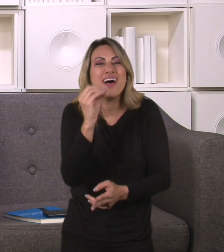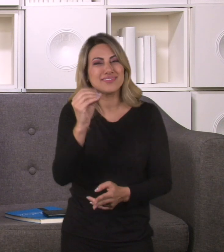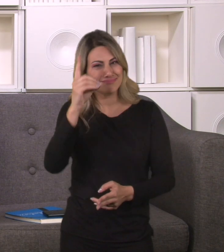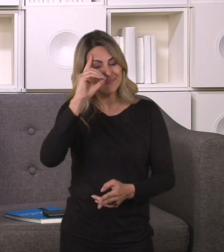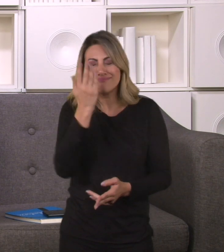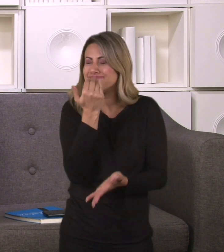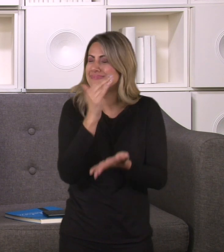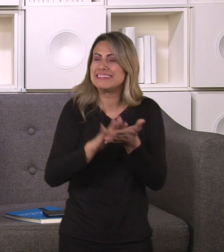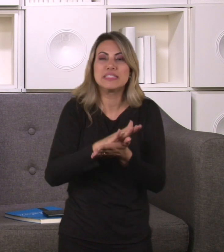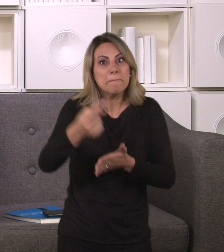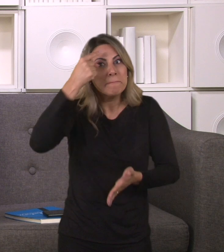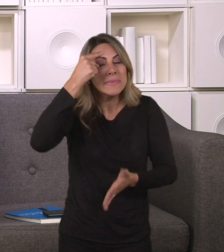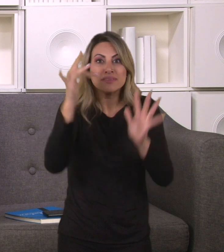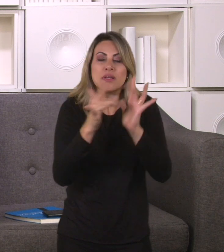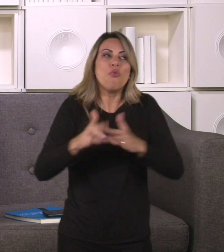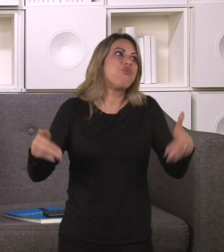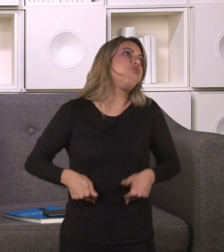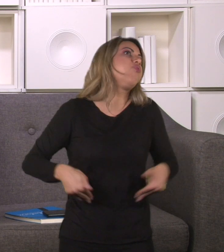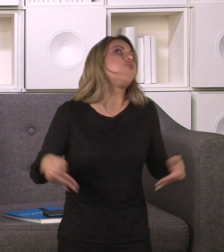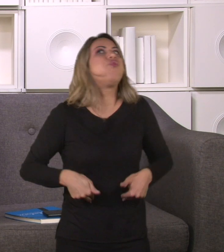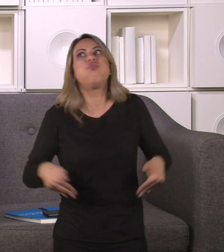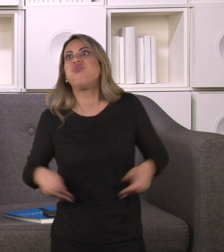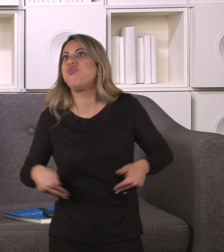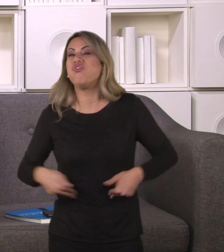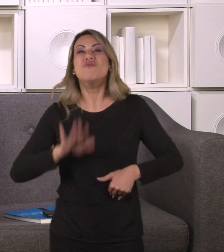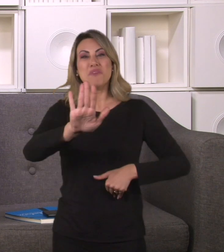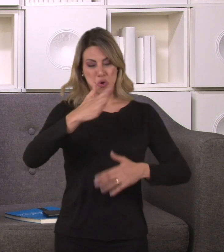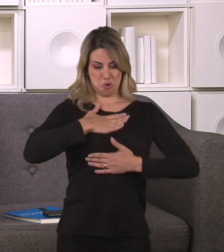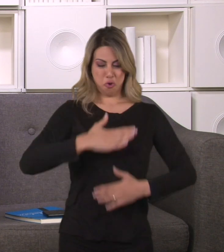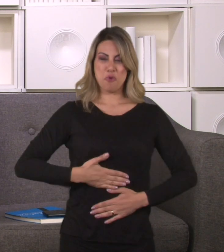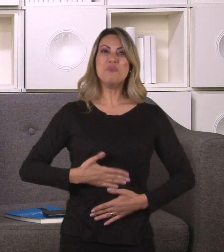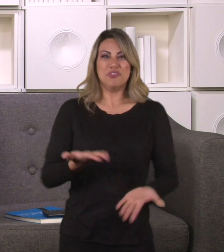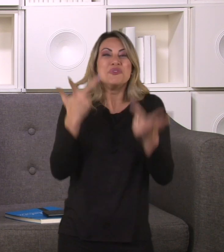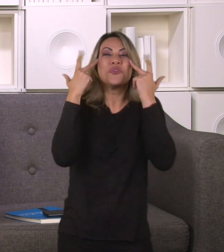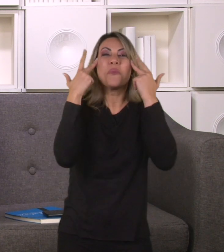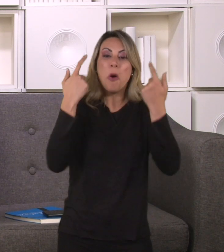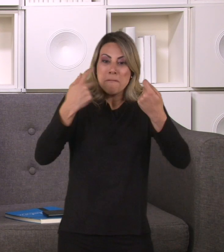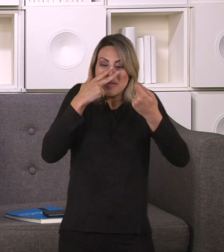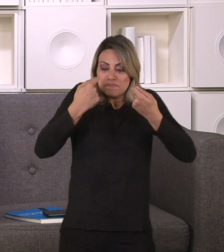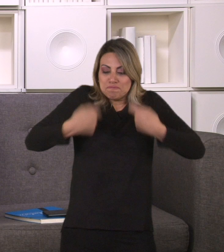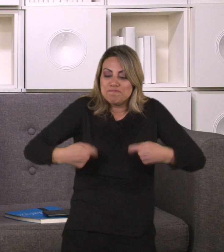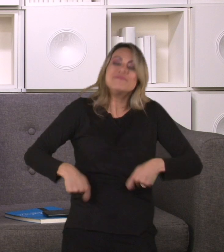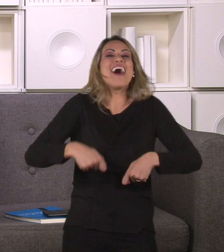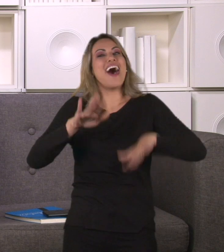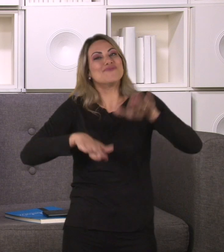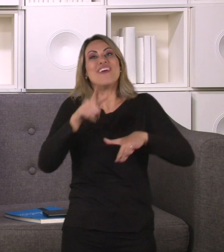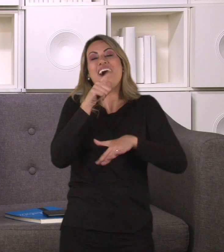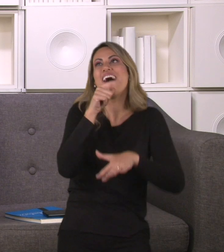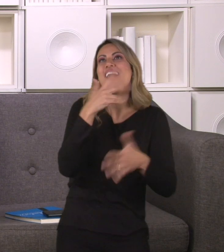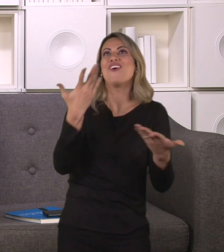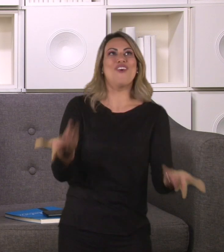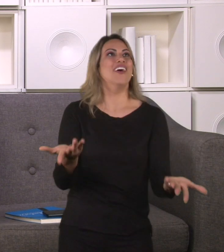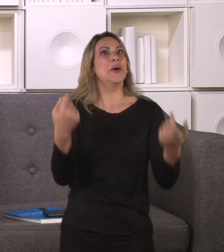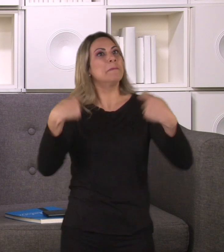corpo. Nós temos necessidades como seres humanos, o nosso corpo físico, a nossa dimensão